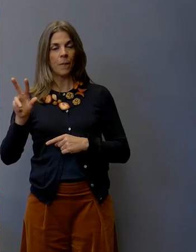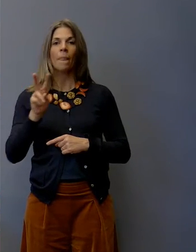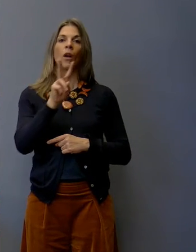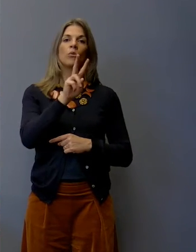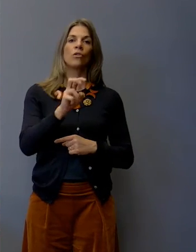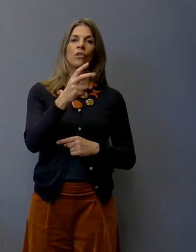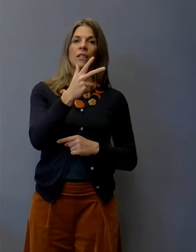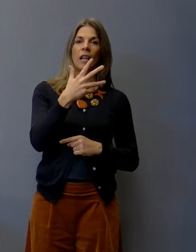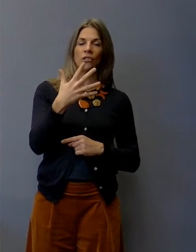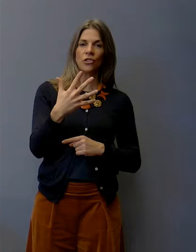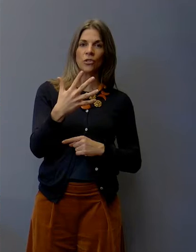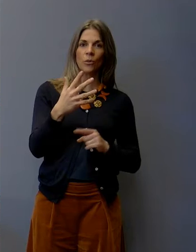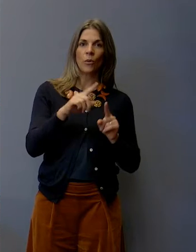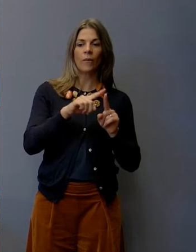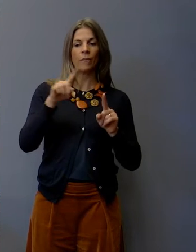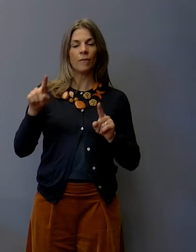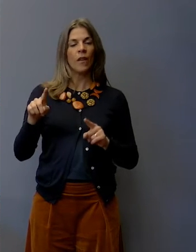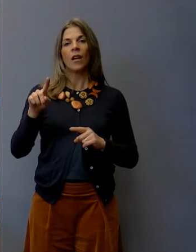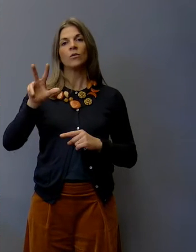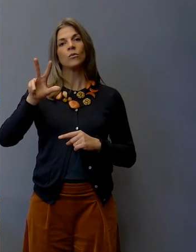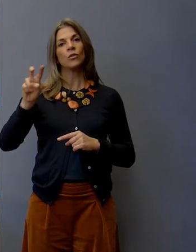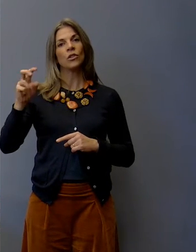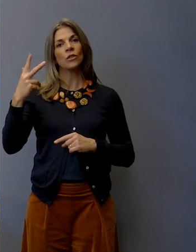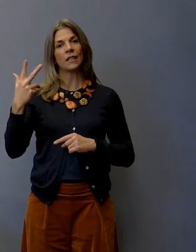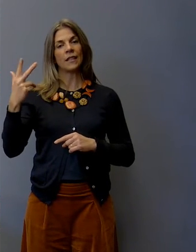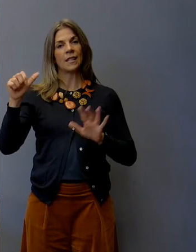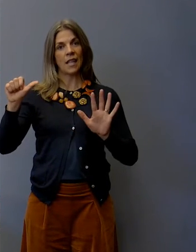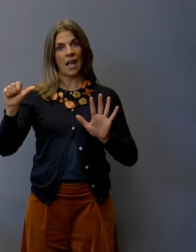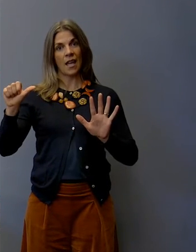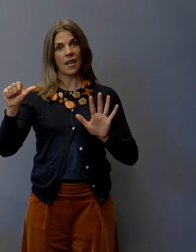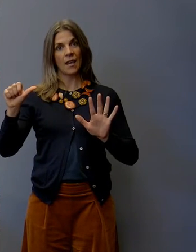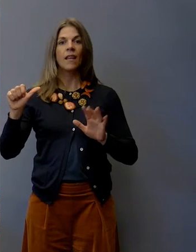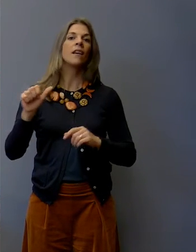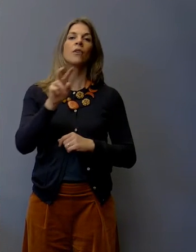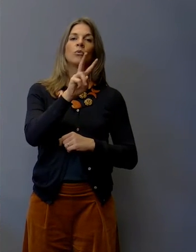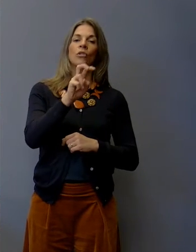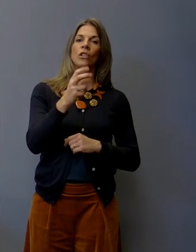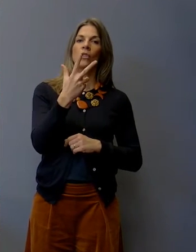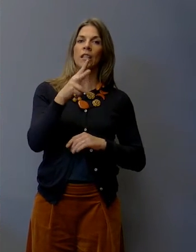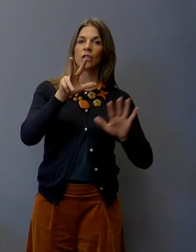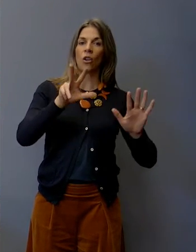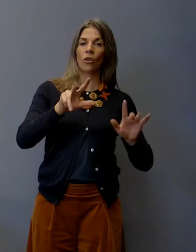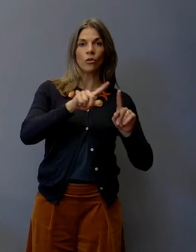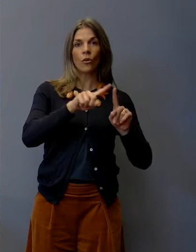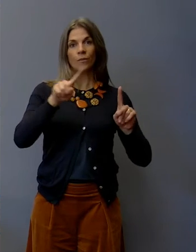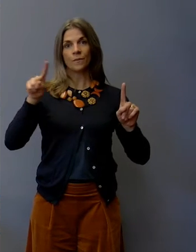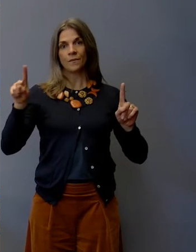235 e 236 da 238 a